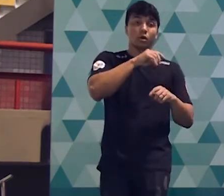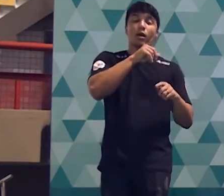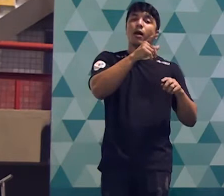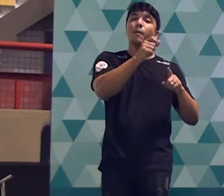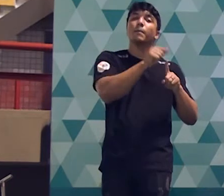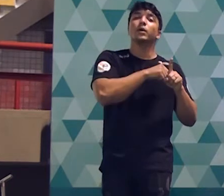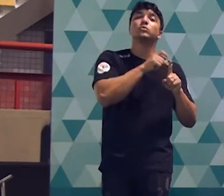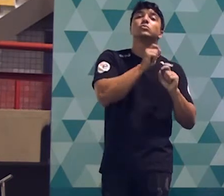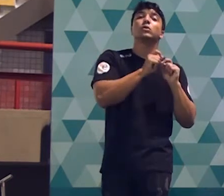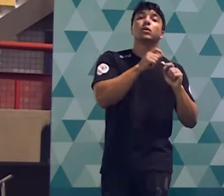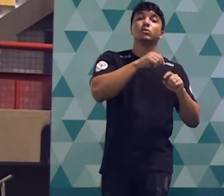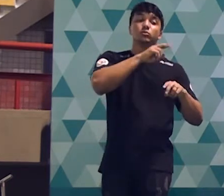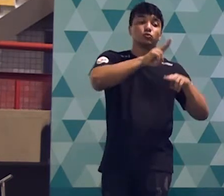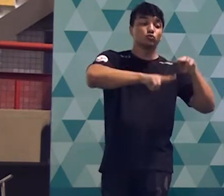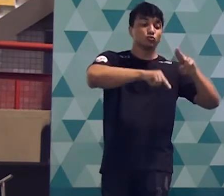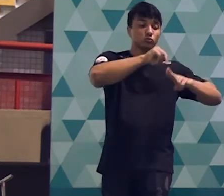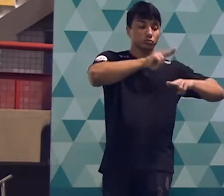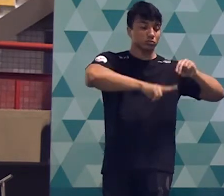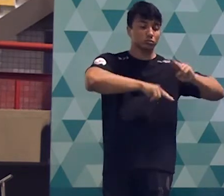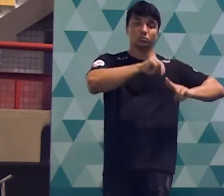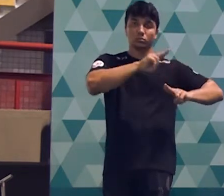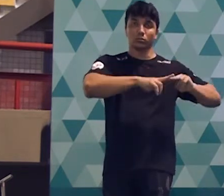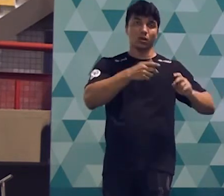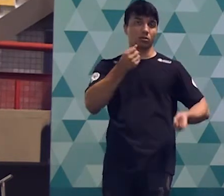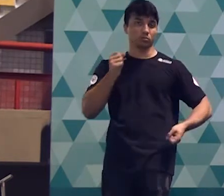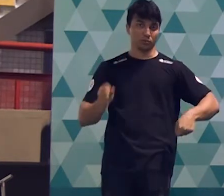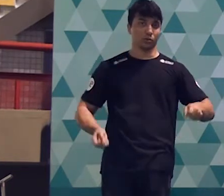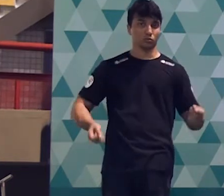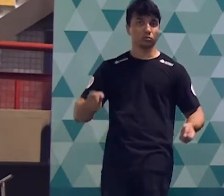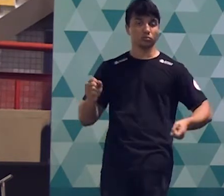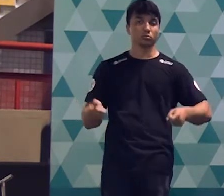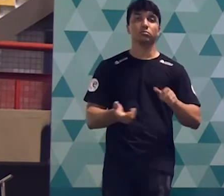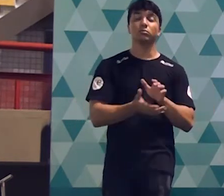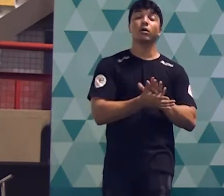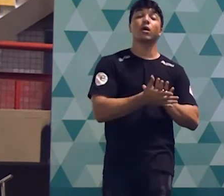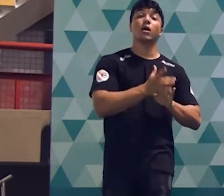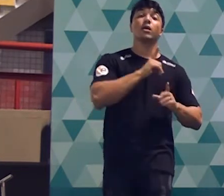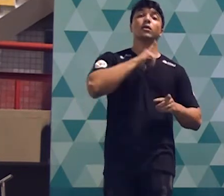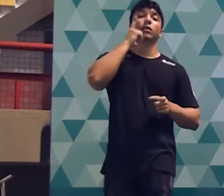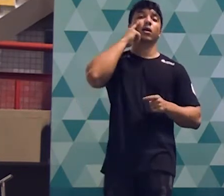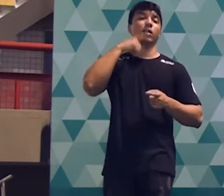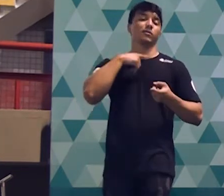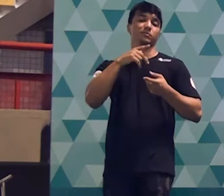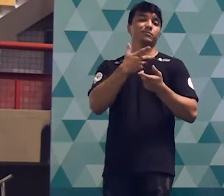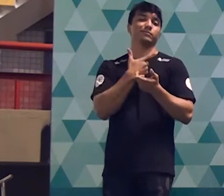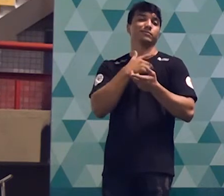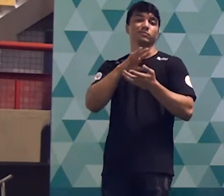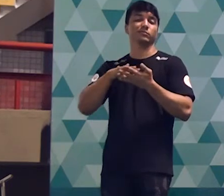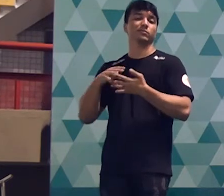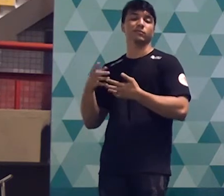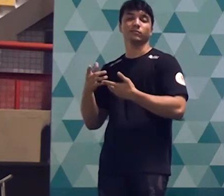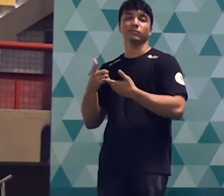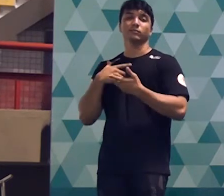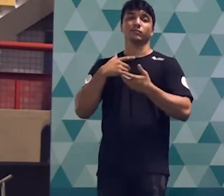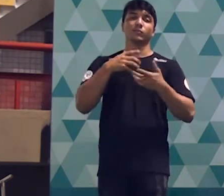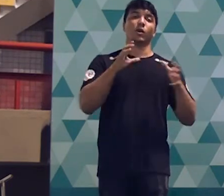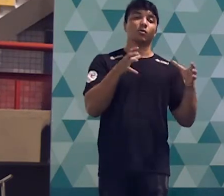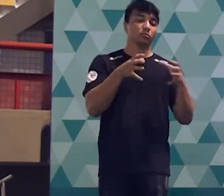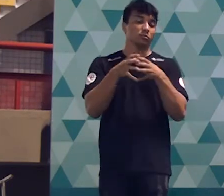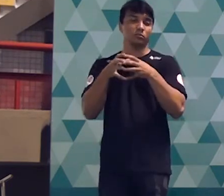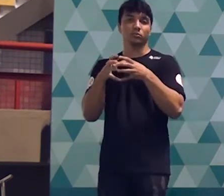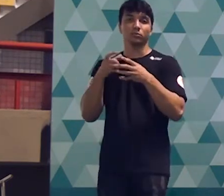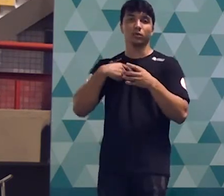junho. Olha o São João. Vejam a quadrilha. Pense